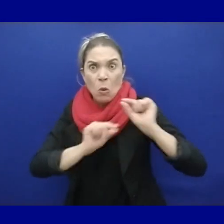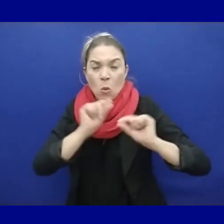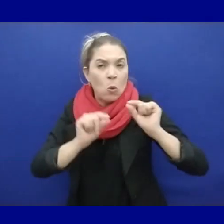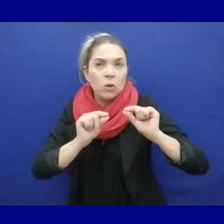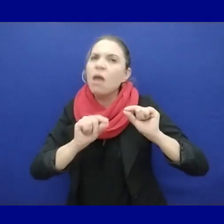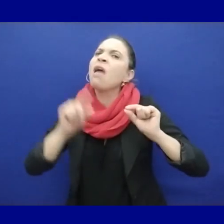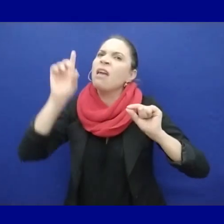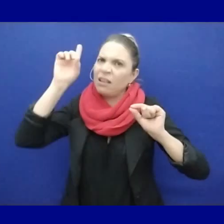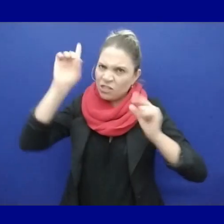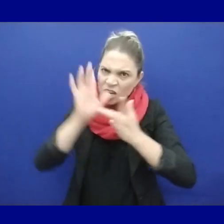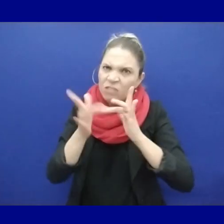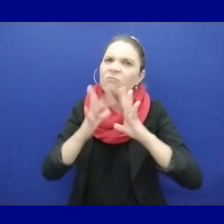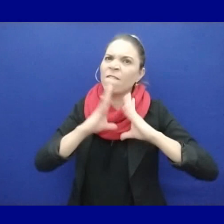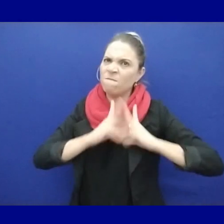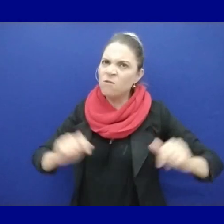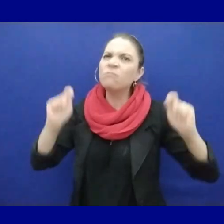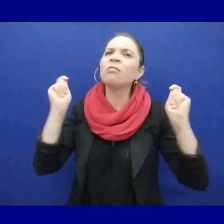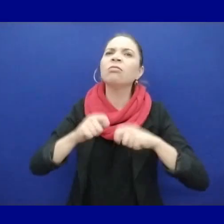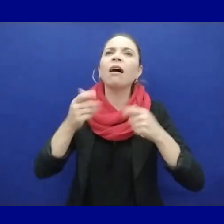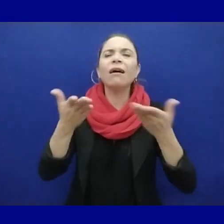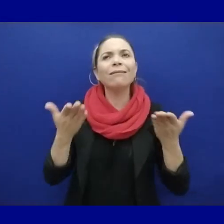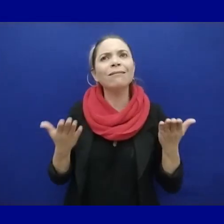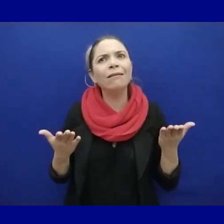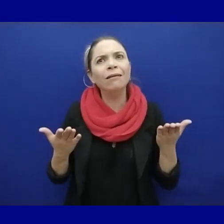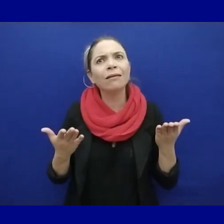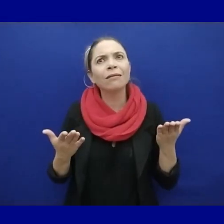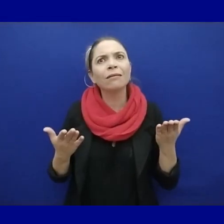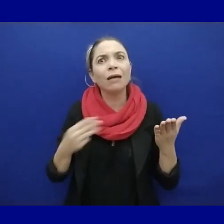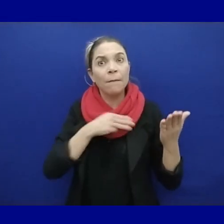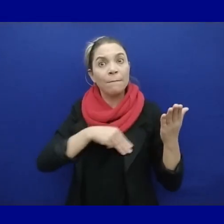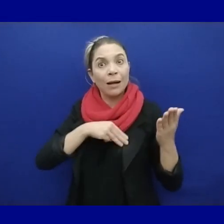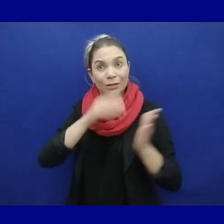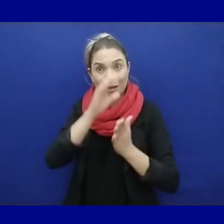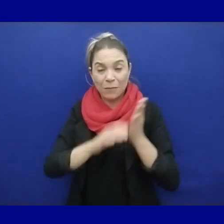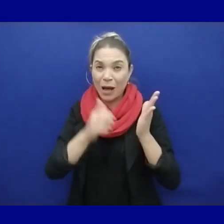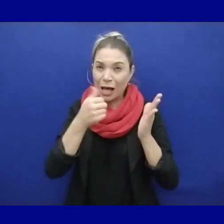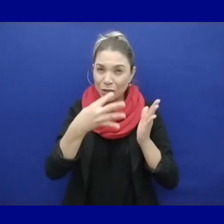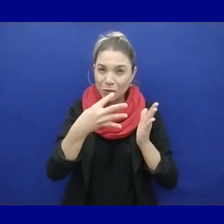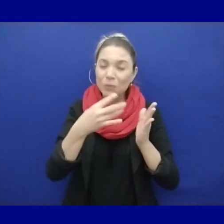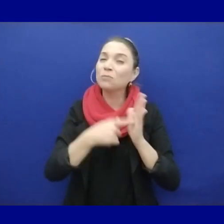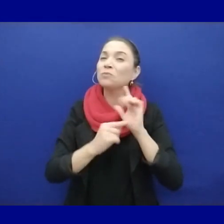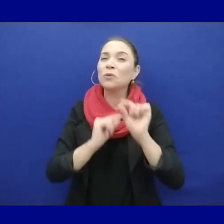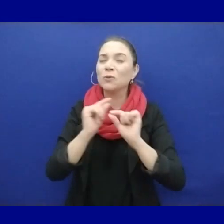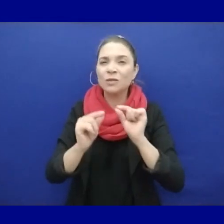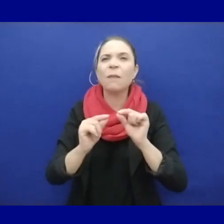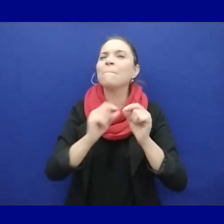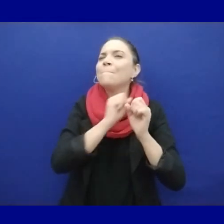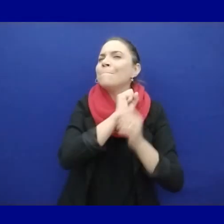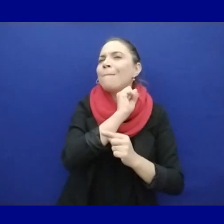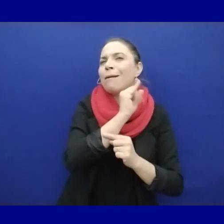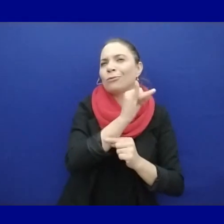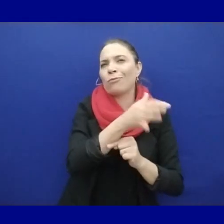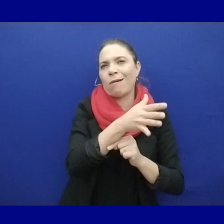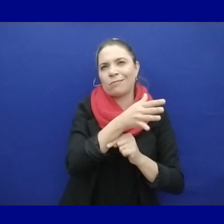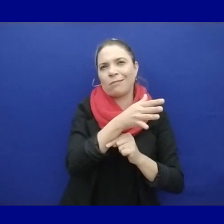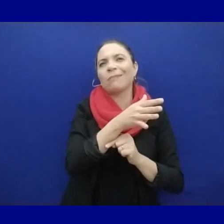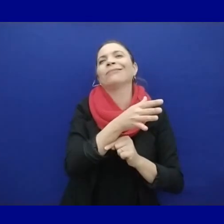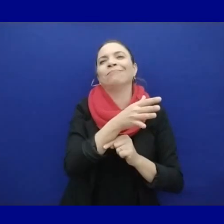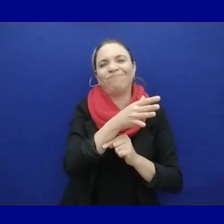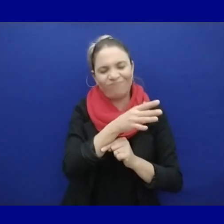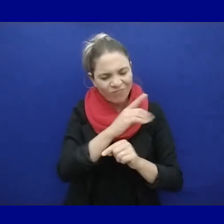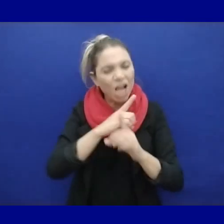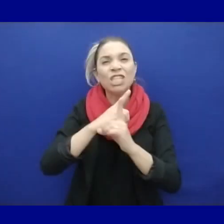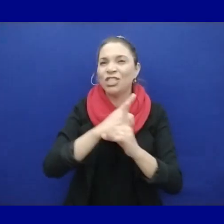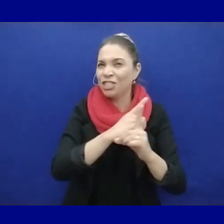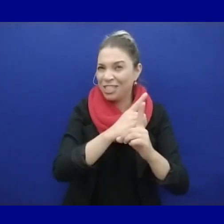texto bíblico lido de Mateus 14, nós encontramos os discípulos de madrugada